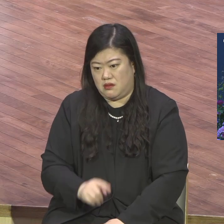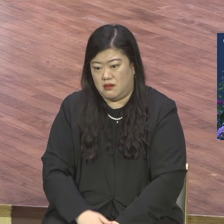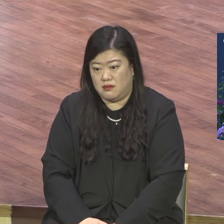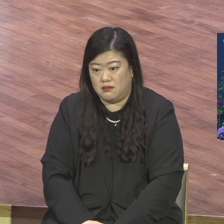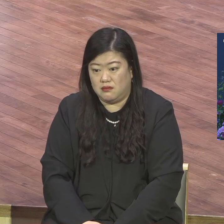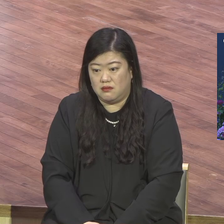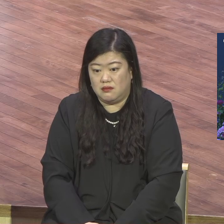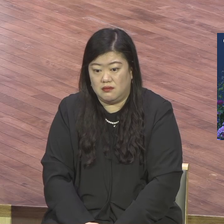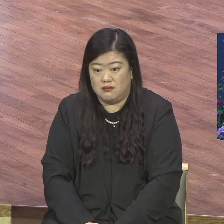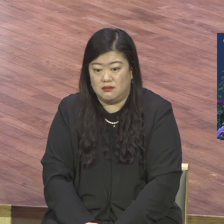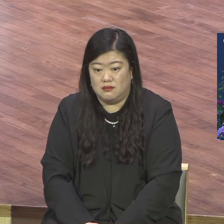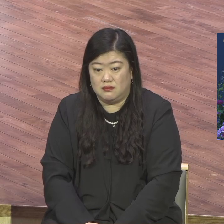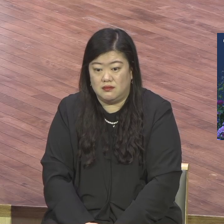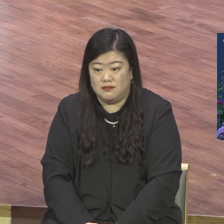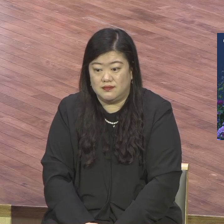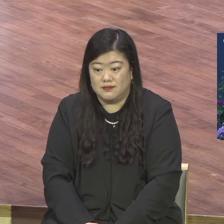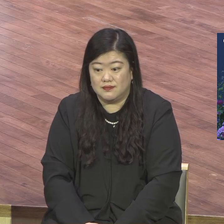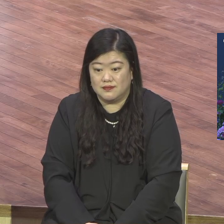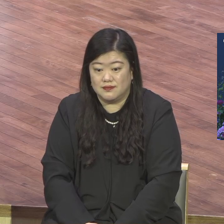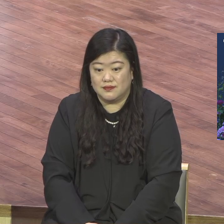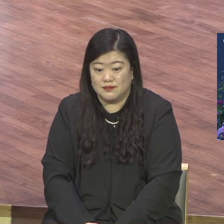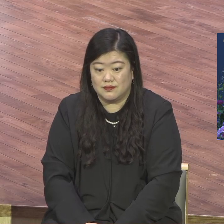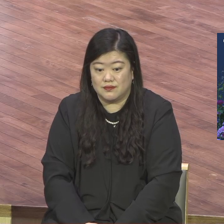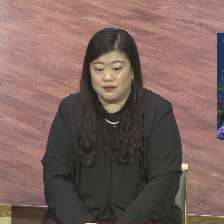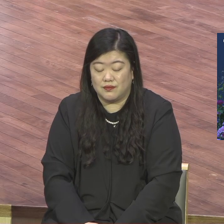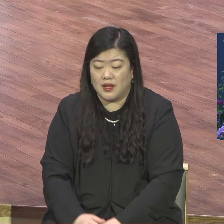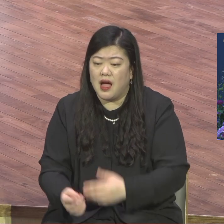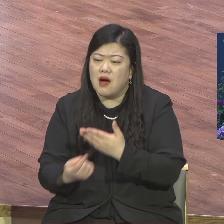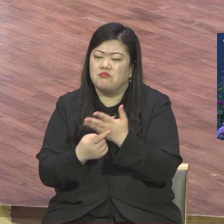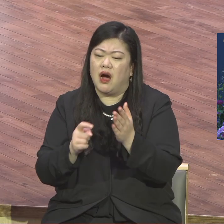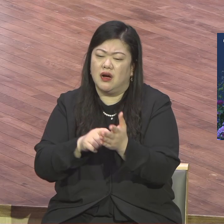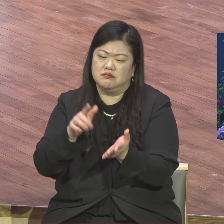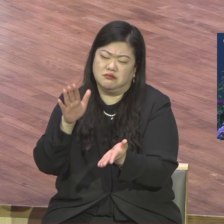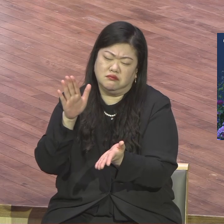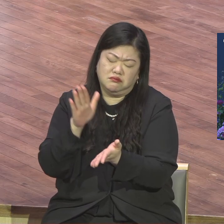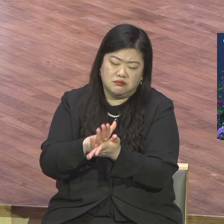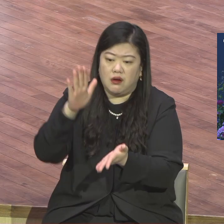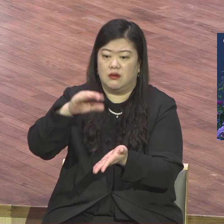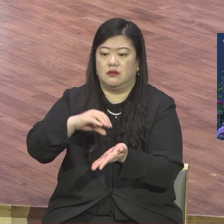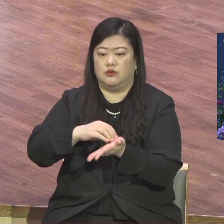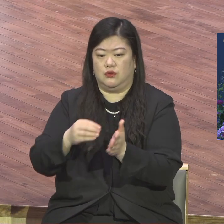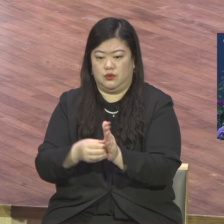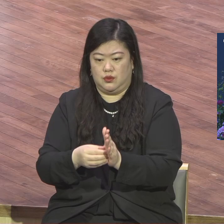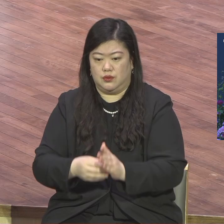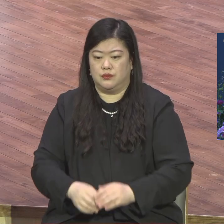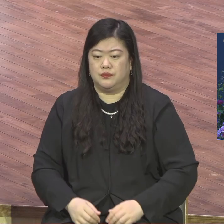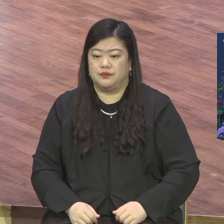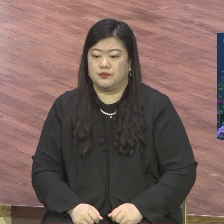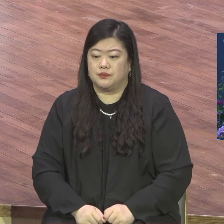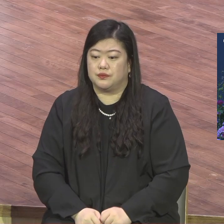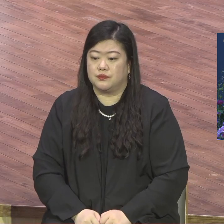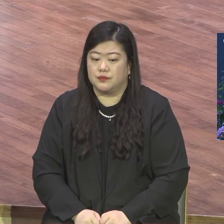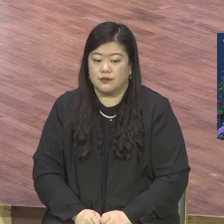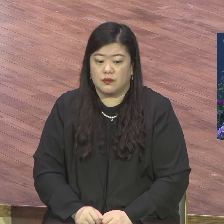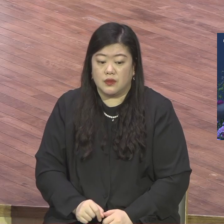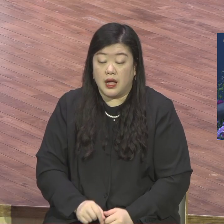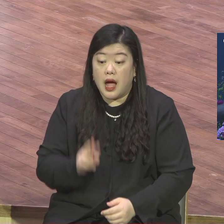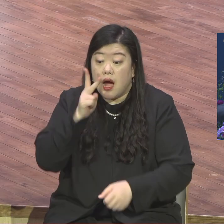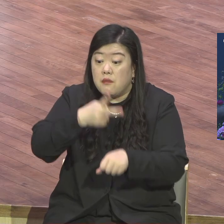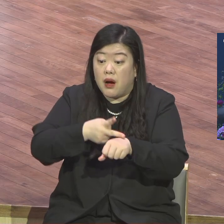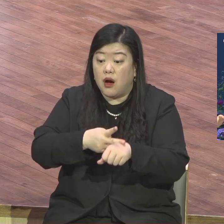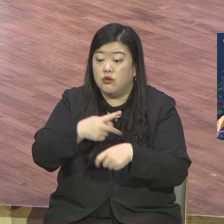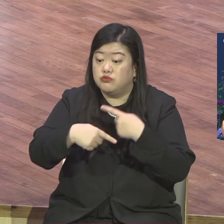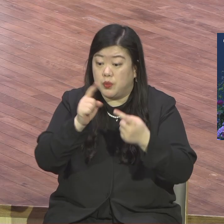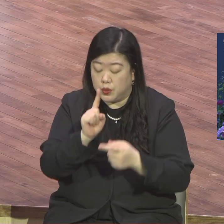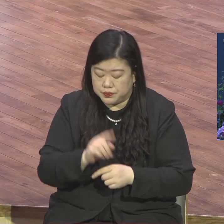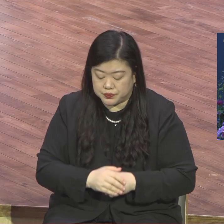이 마음이 사실적으로 얼마나 간절했던지 자신이 그리스도에게서